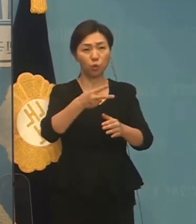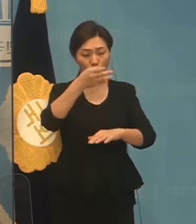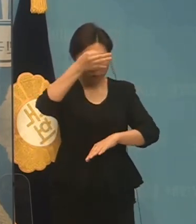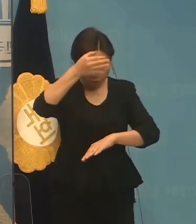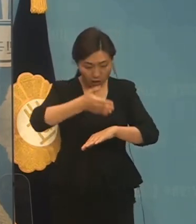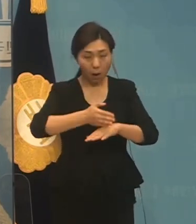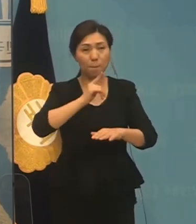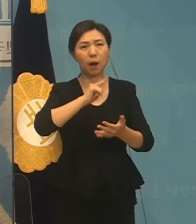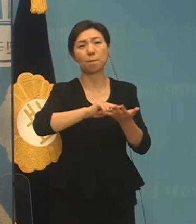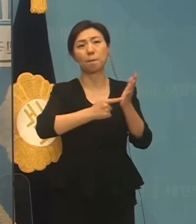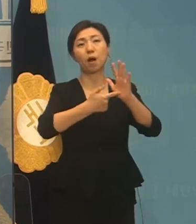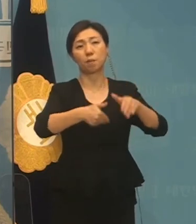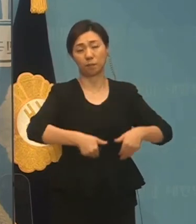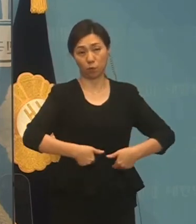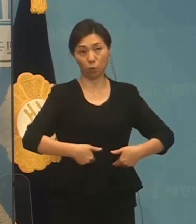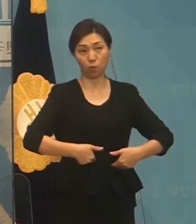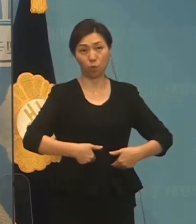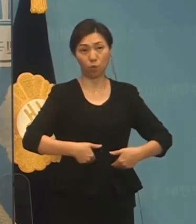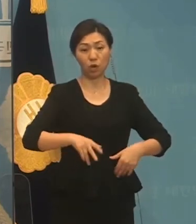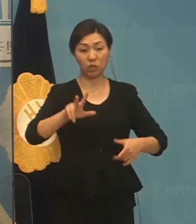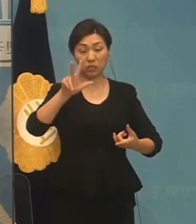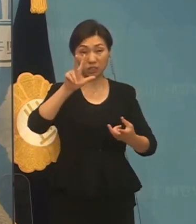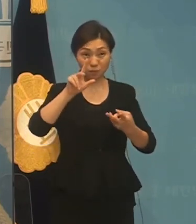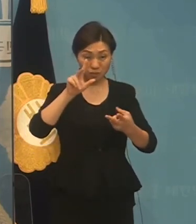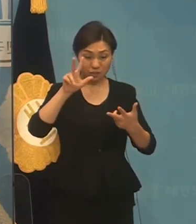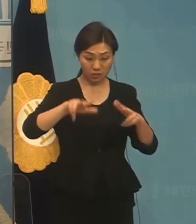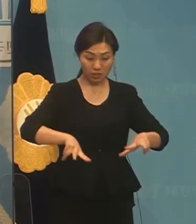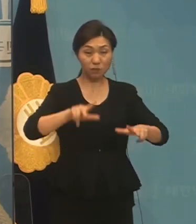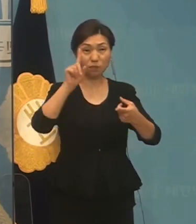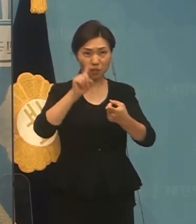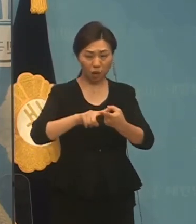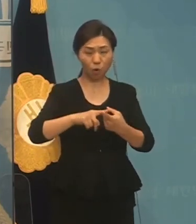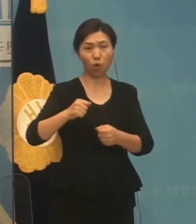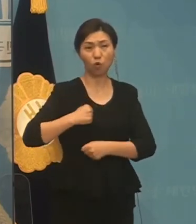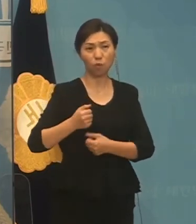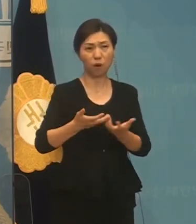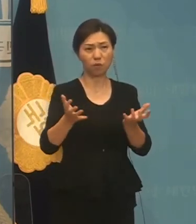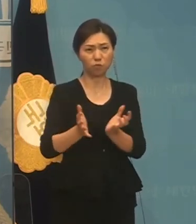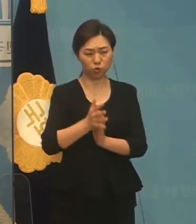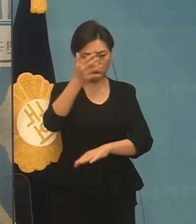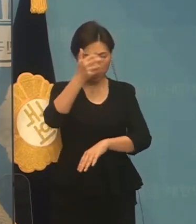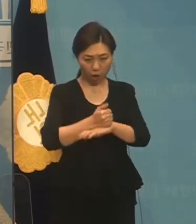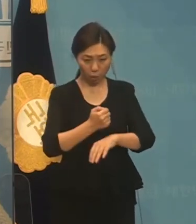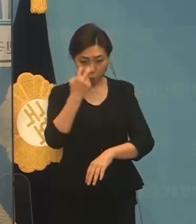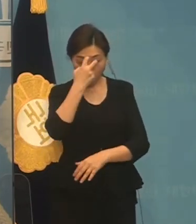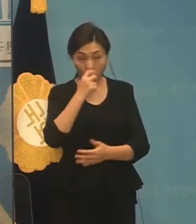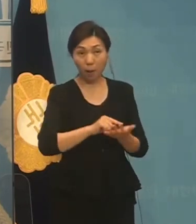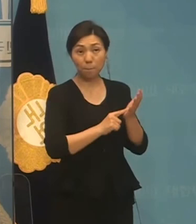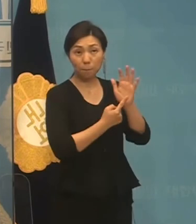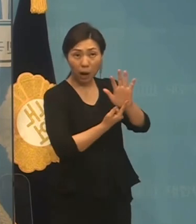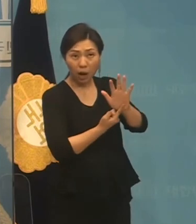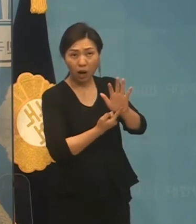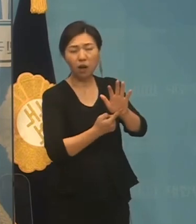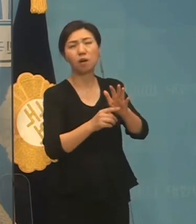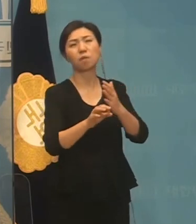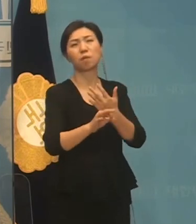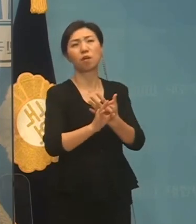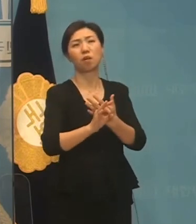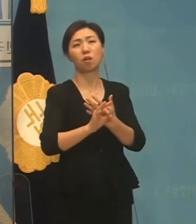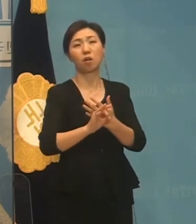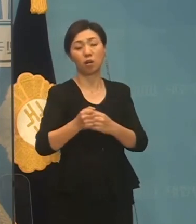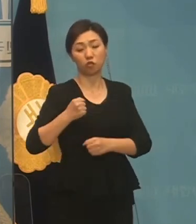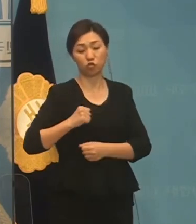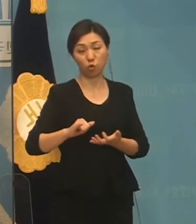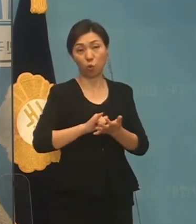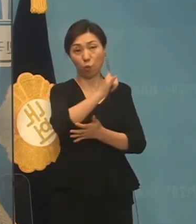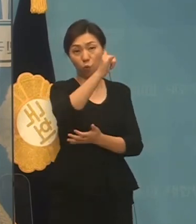이대로 국방부가 최종 수사 결과를 발표한다면 결국 공군 성추행 사망 사건은